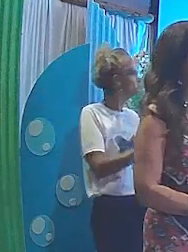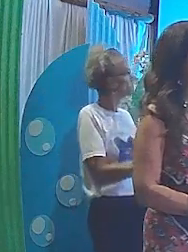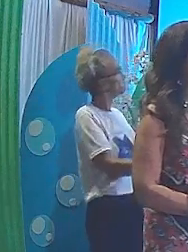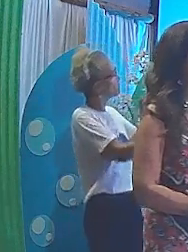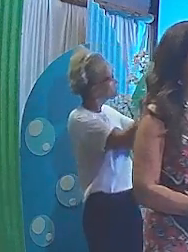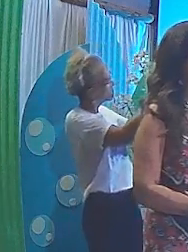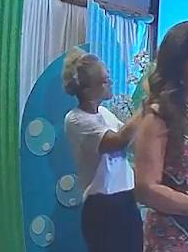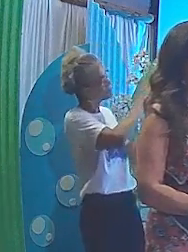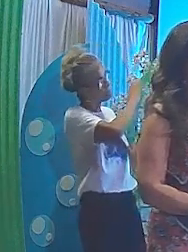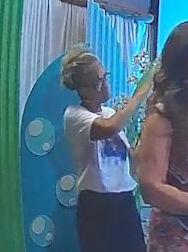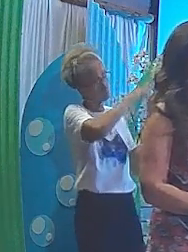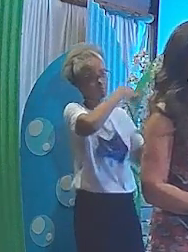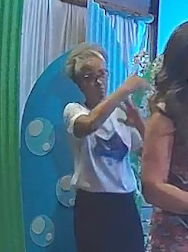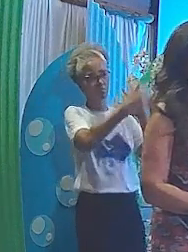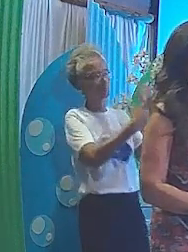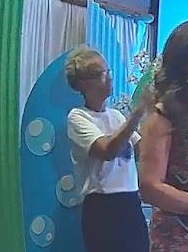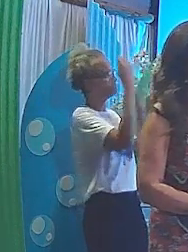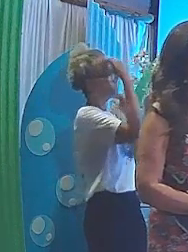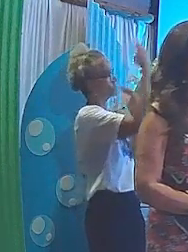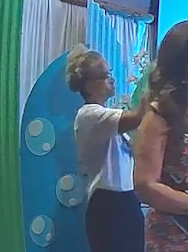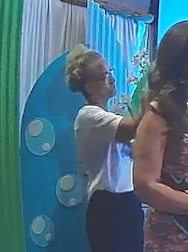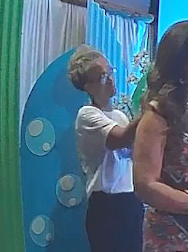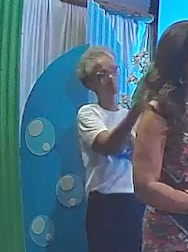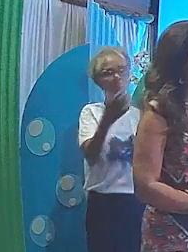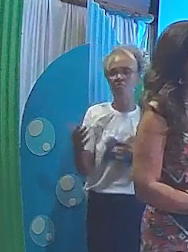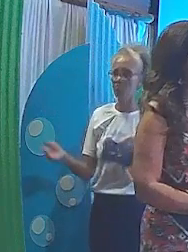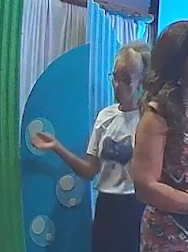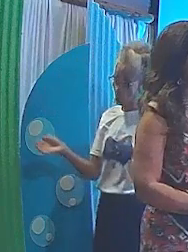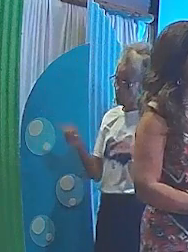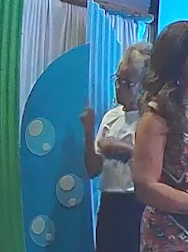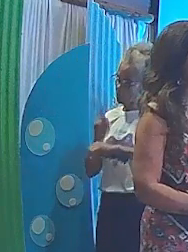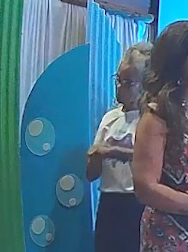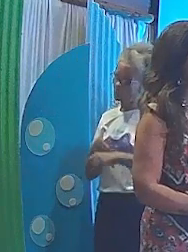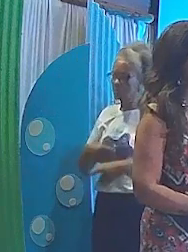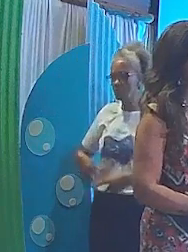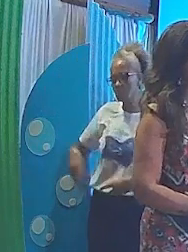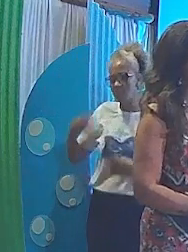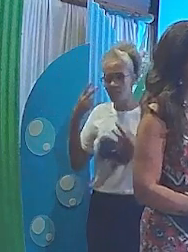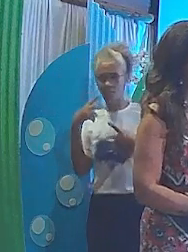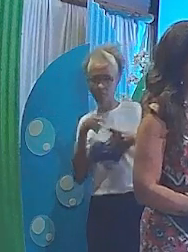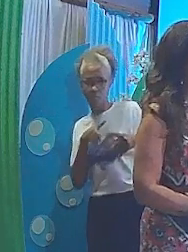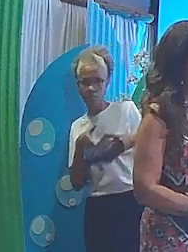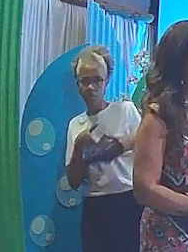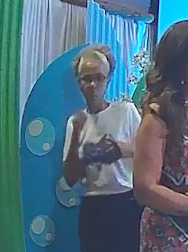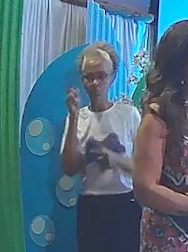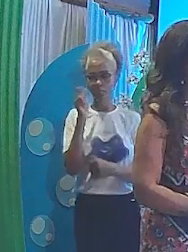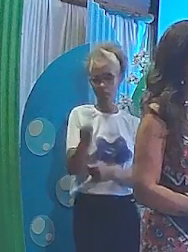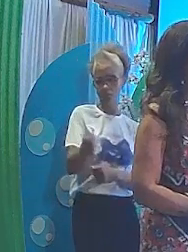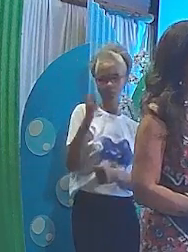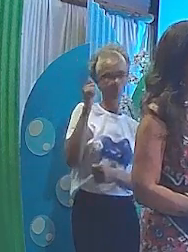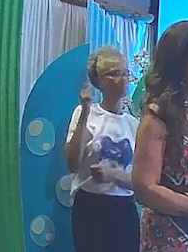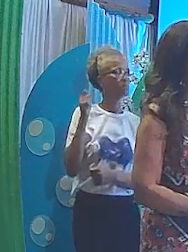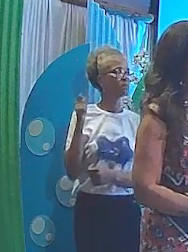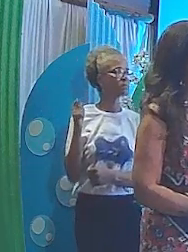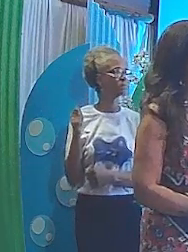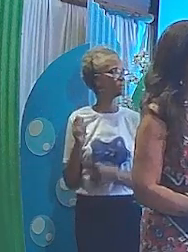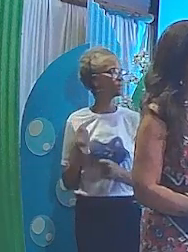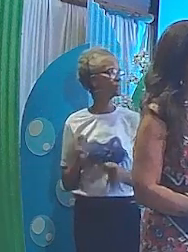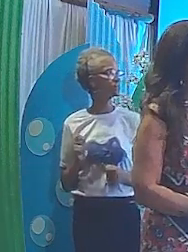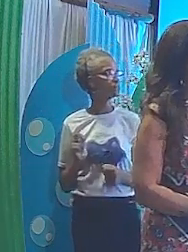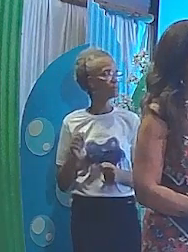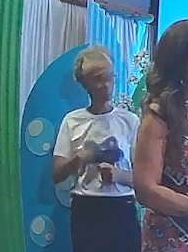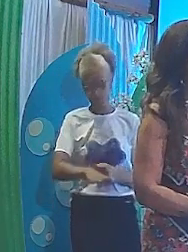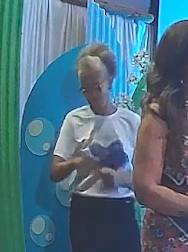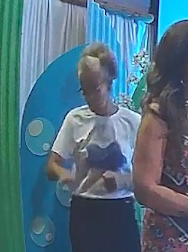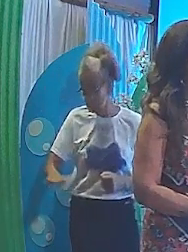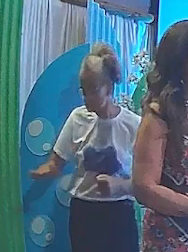assinaram esse evento. Né? Hoje eu passei ali no Clube dos Pescadores, né? E é muito legal, né, você ver a